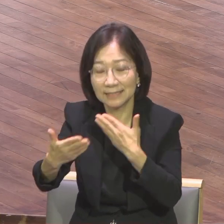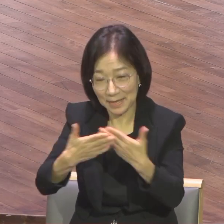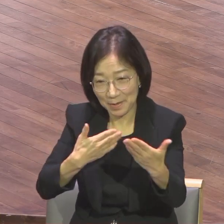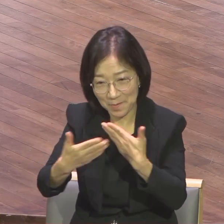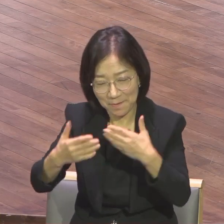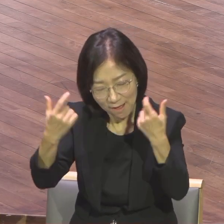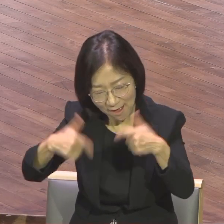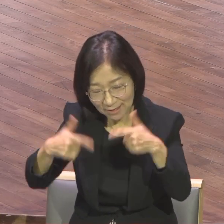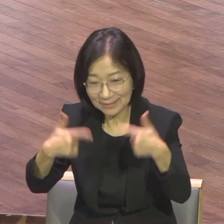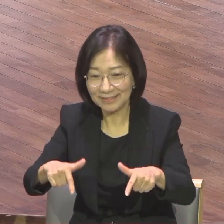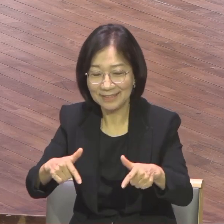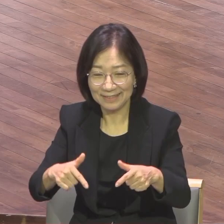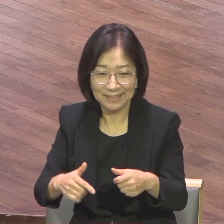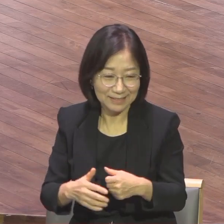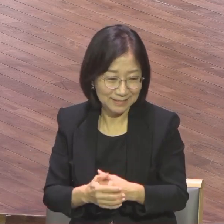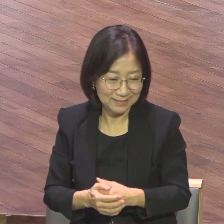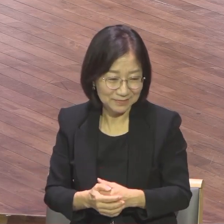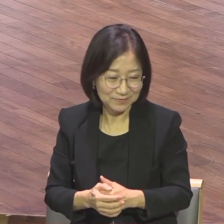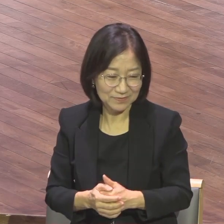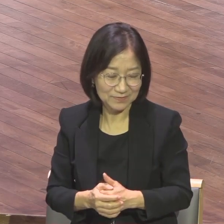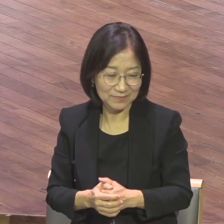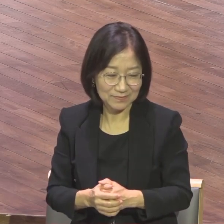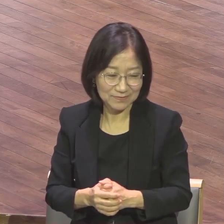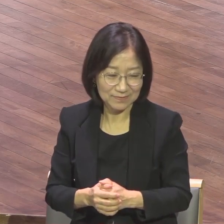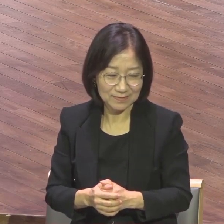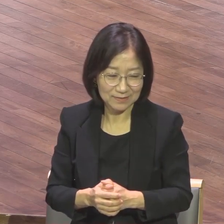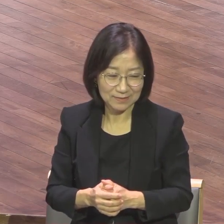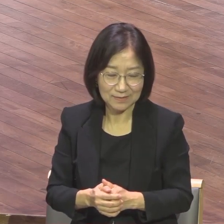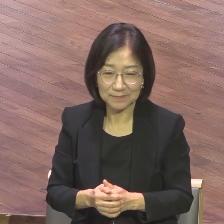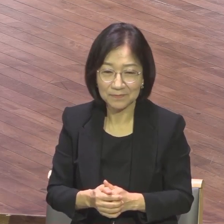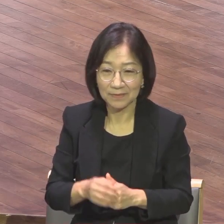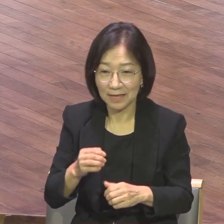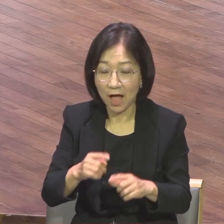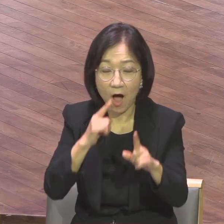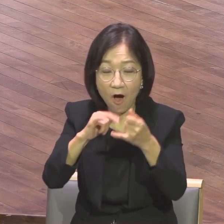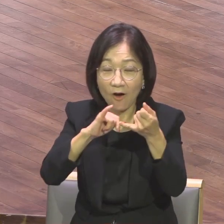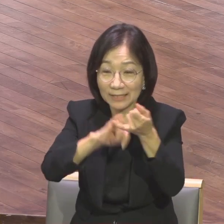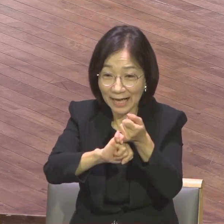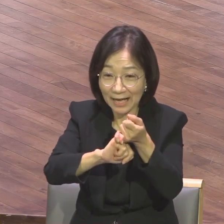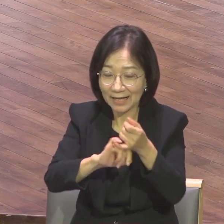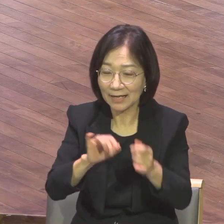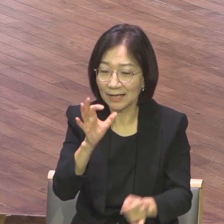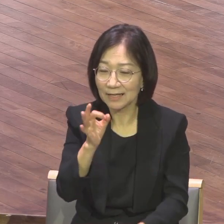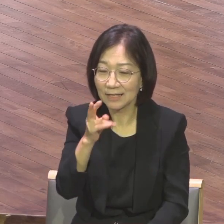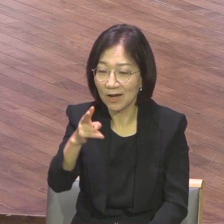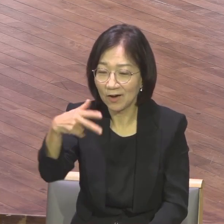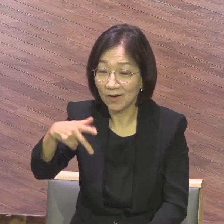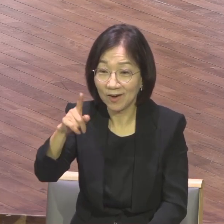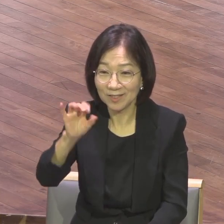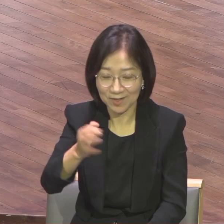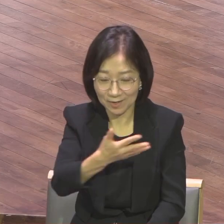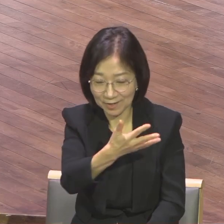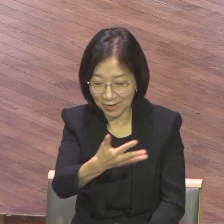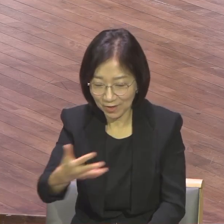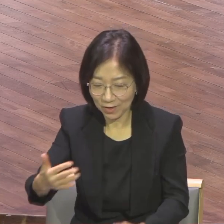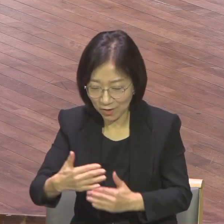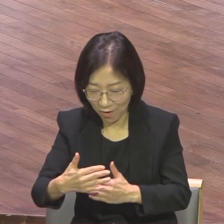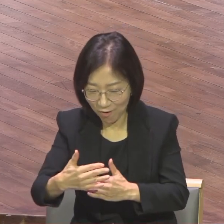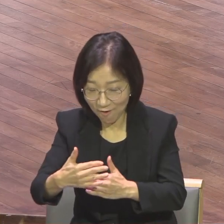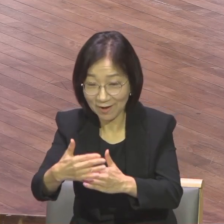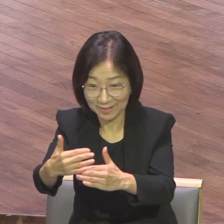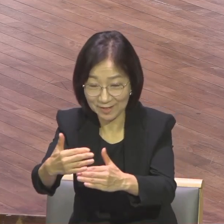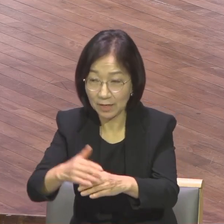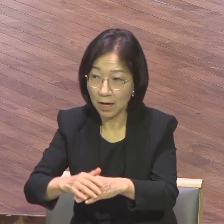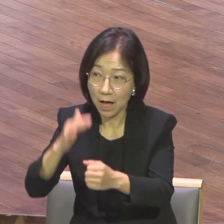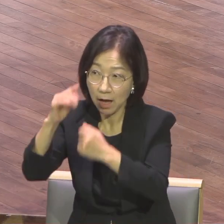있기 때문에 이걸 뭐라 그러냐 언약의 여정이라. 언약의 말씀이 성취되는